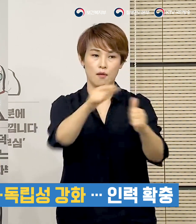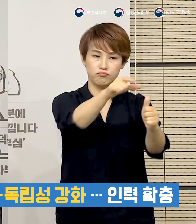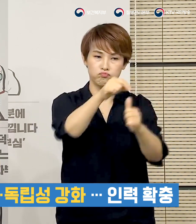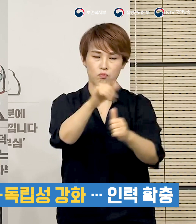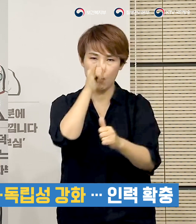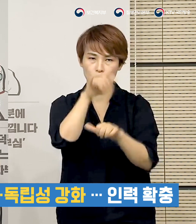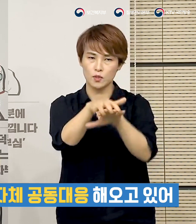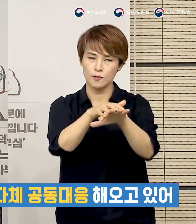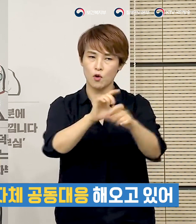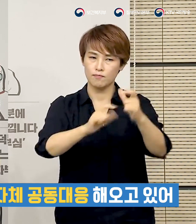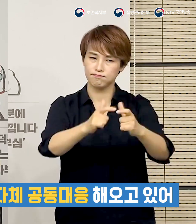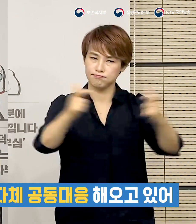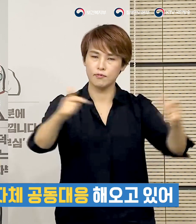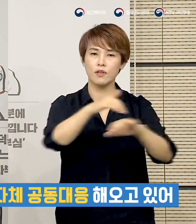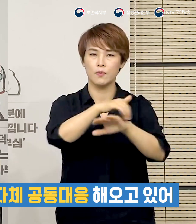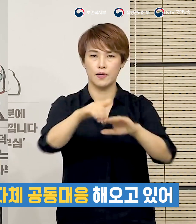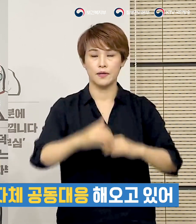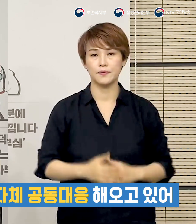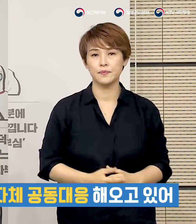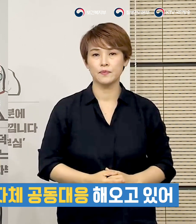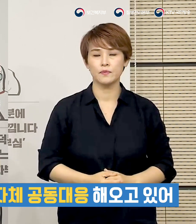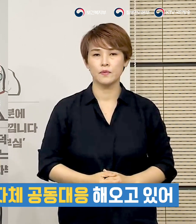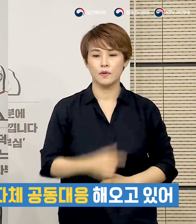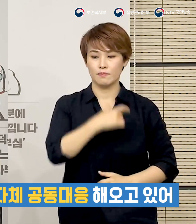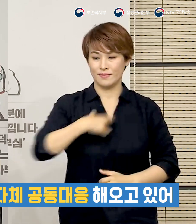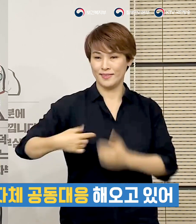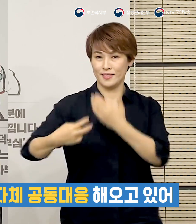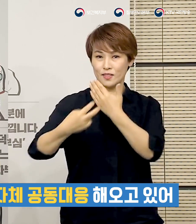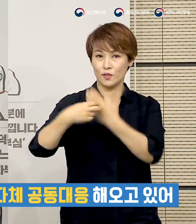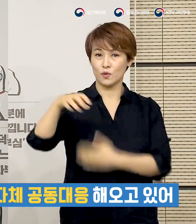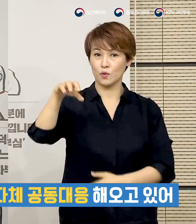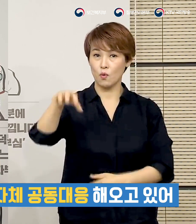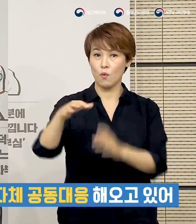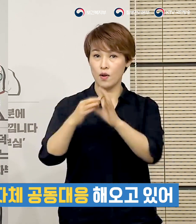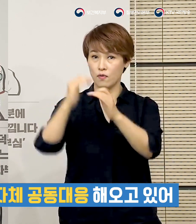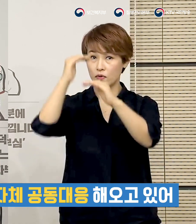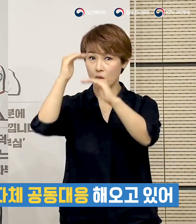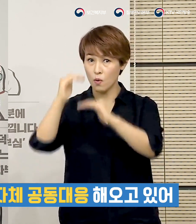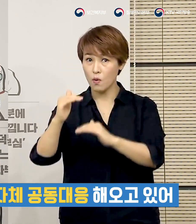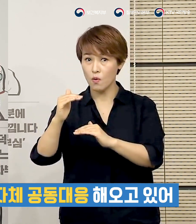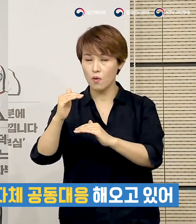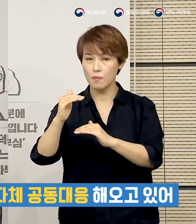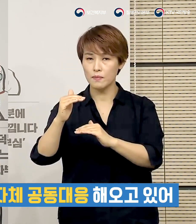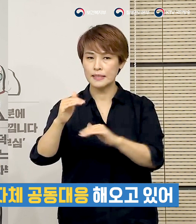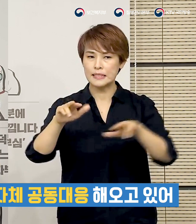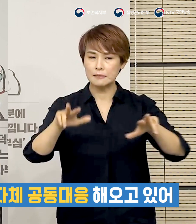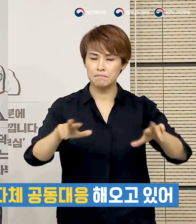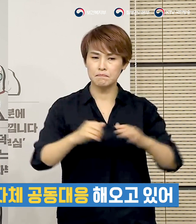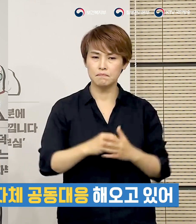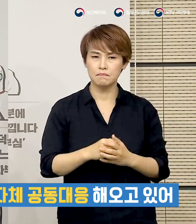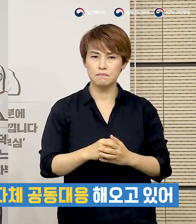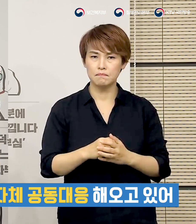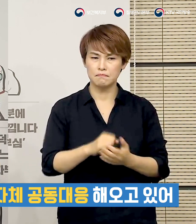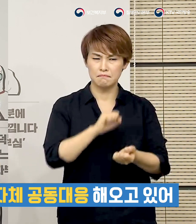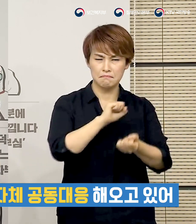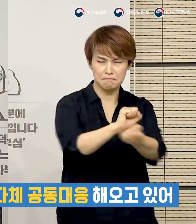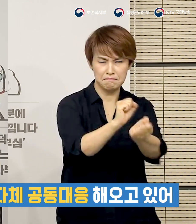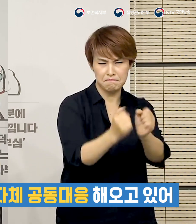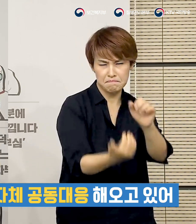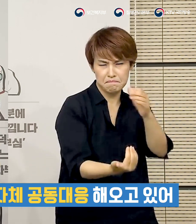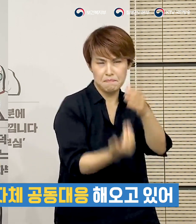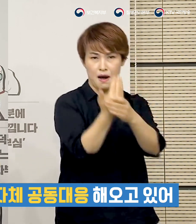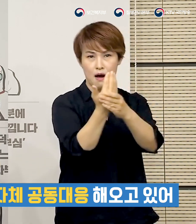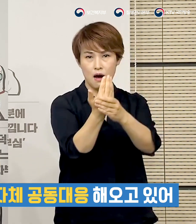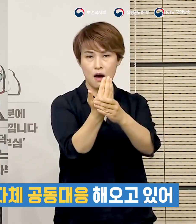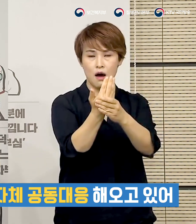측면이 있습니다. 그리고 아까 말씀드린 보건소 쪽에 대한 부분들은 현재 감염병이 터졌을 때 이 감염병에